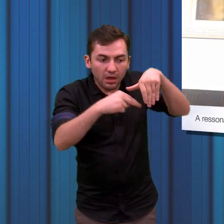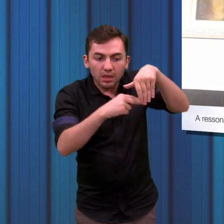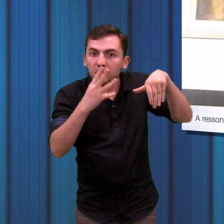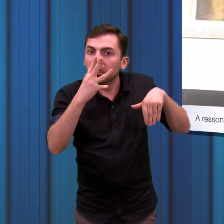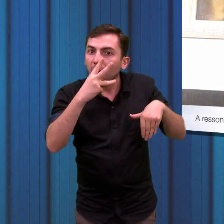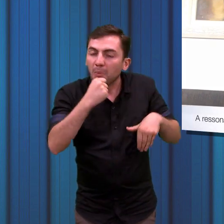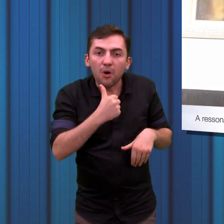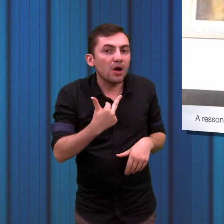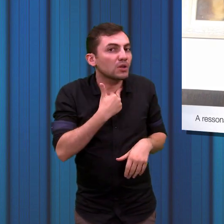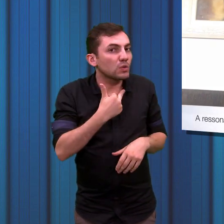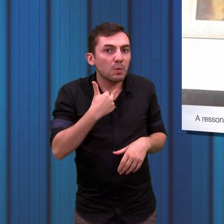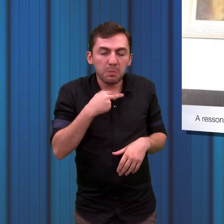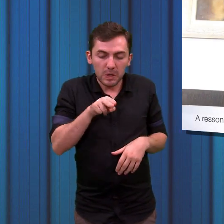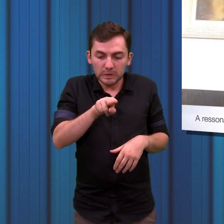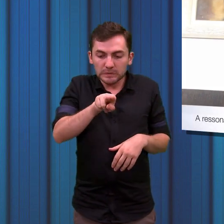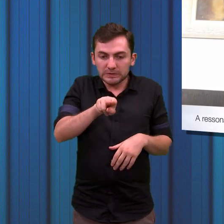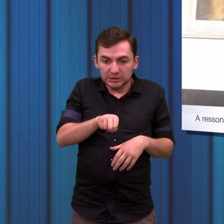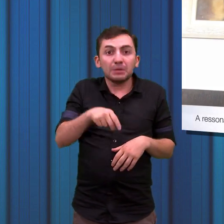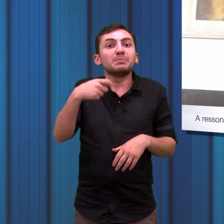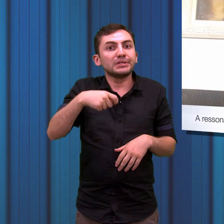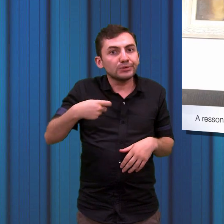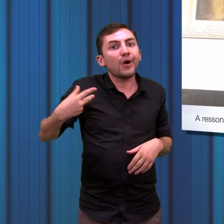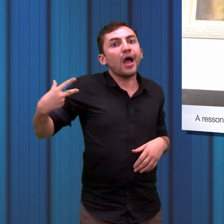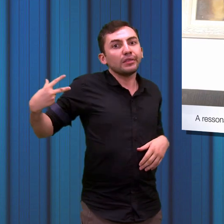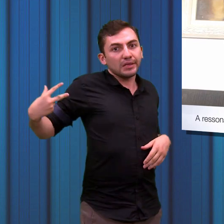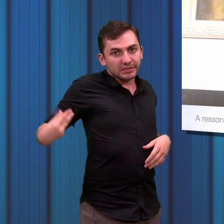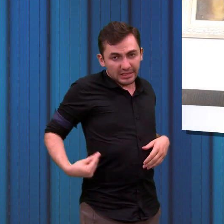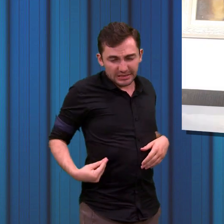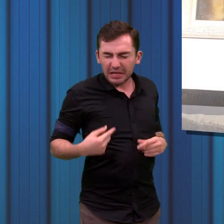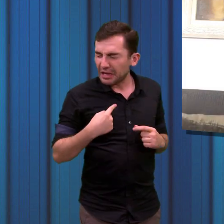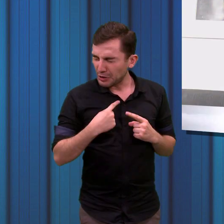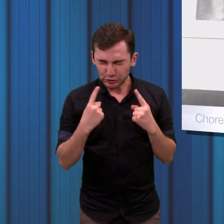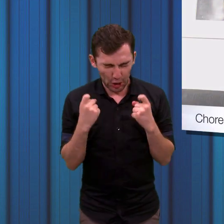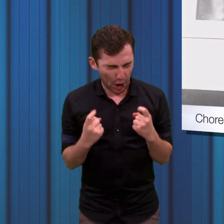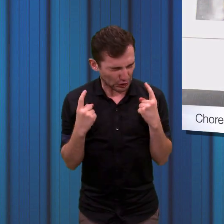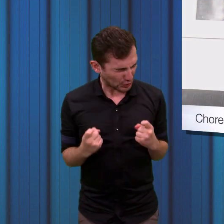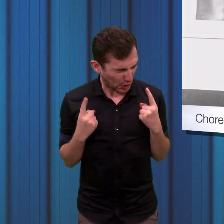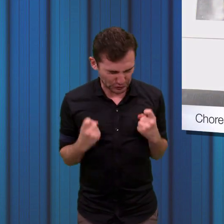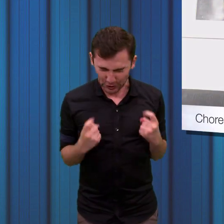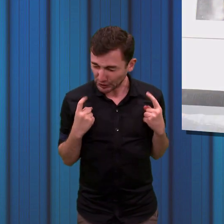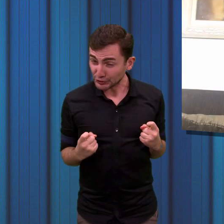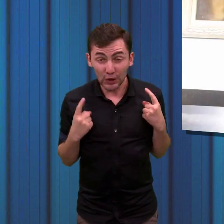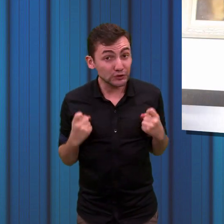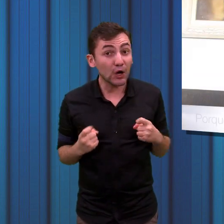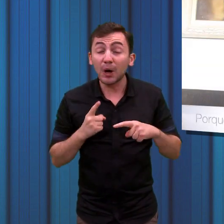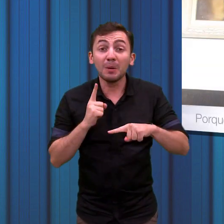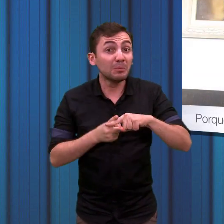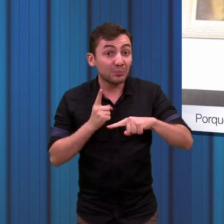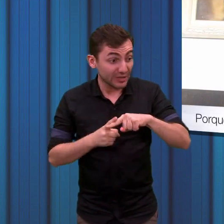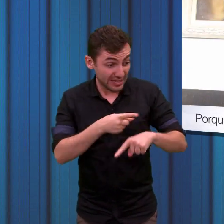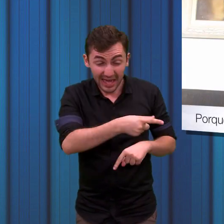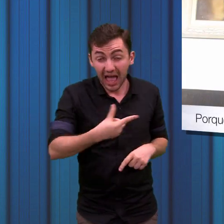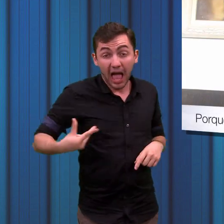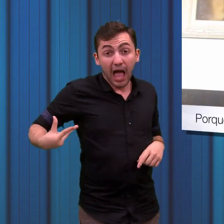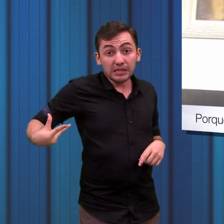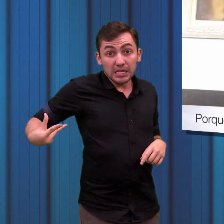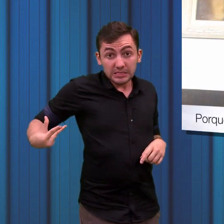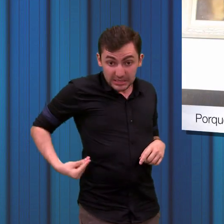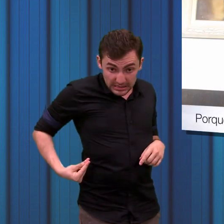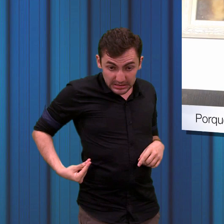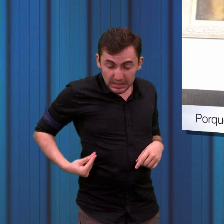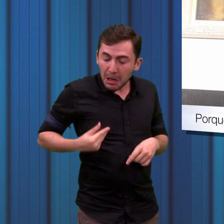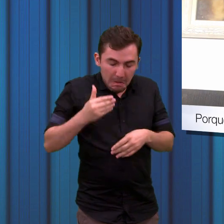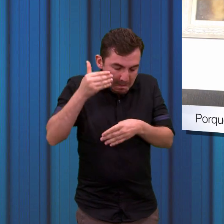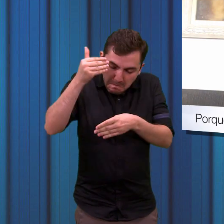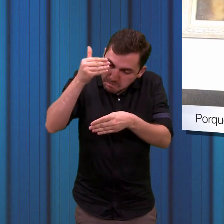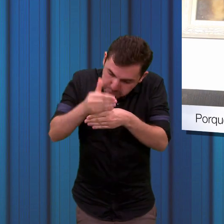demorada, não pode se mexer, ele teve que tomar anestesia. Chorei que nem uma louca, porque assim que ele